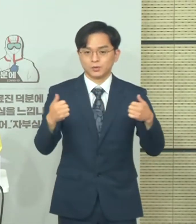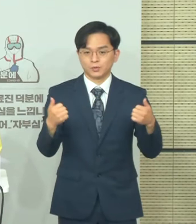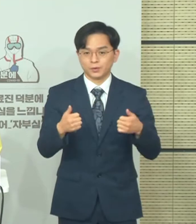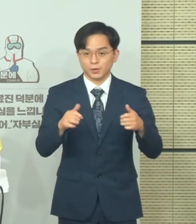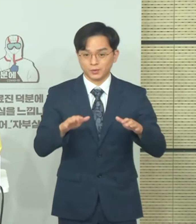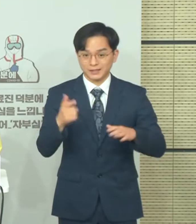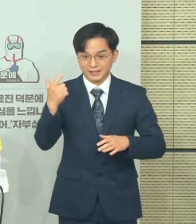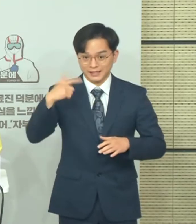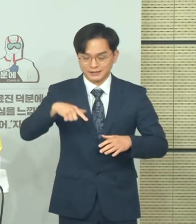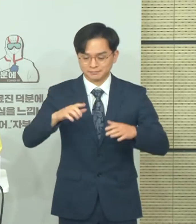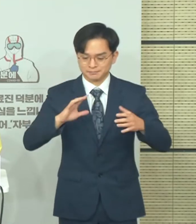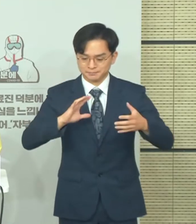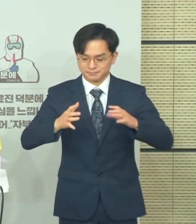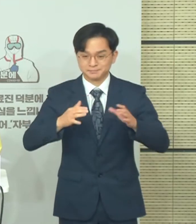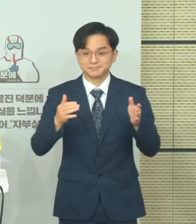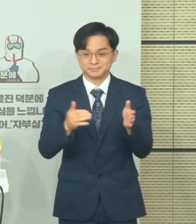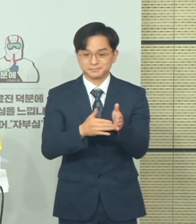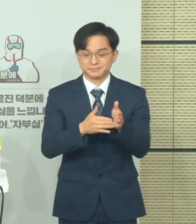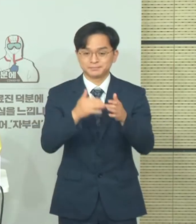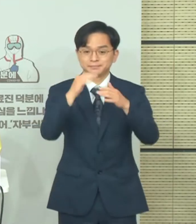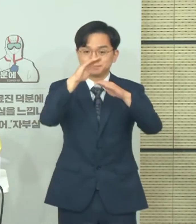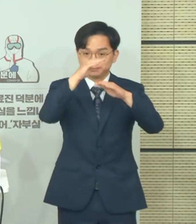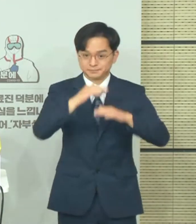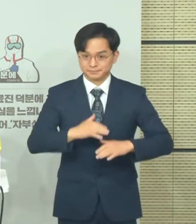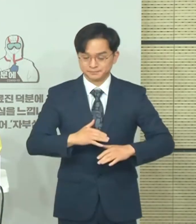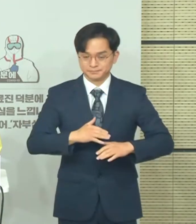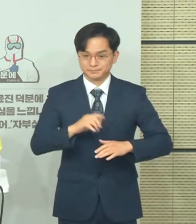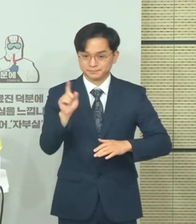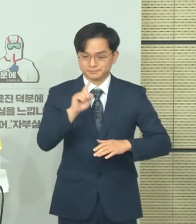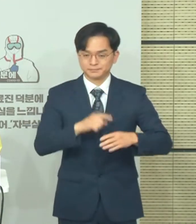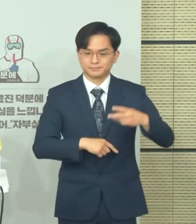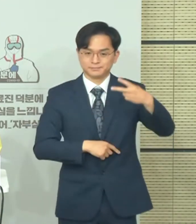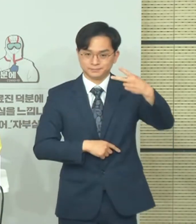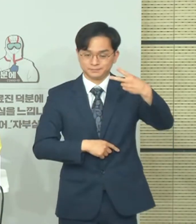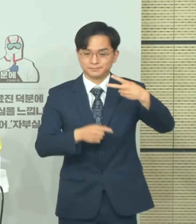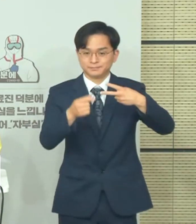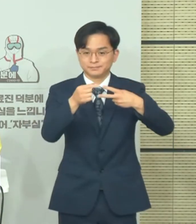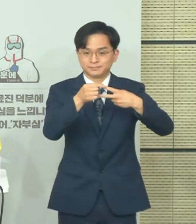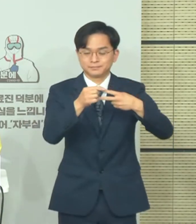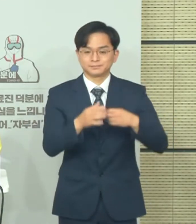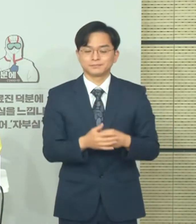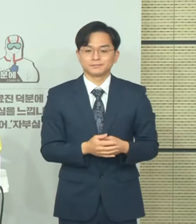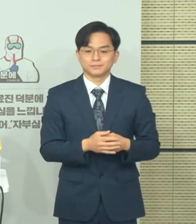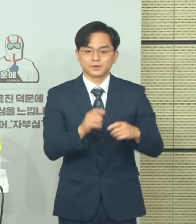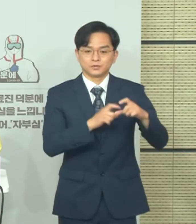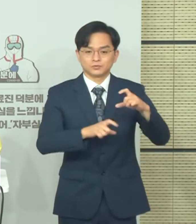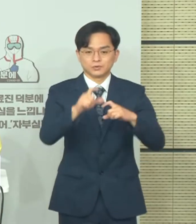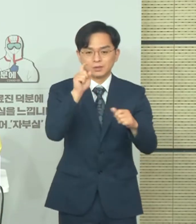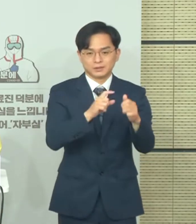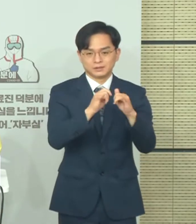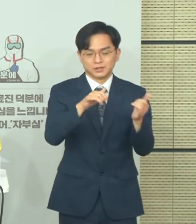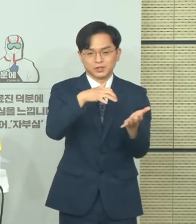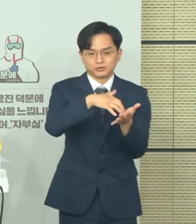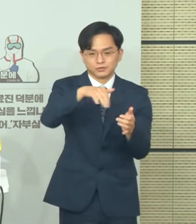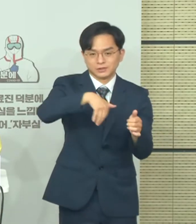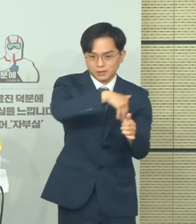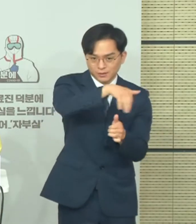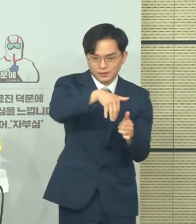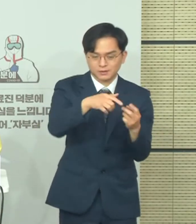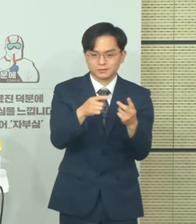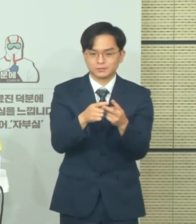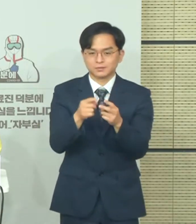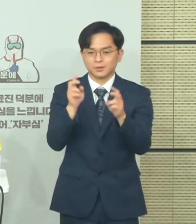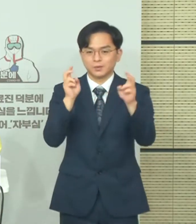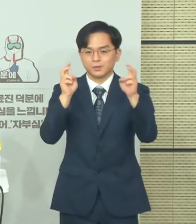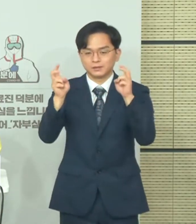보건복지부장관 주제로 열린 중대 본회의에 쓰는 추가 학진 자 관련 해당 및 조치 4 사업장 여름 효과 및